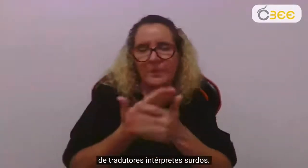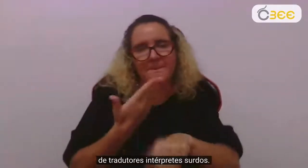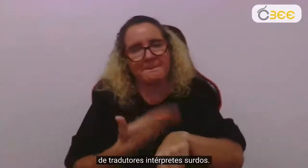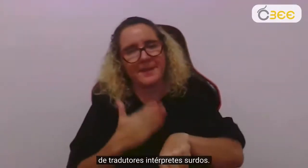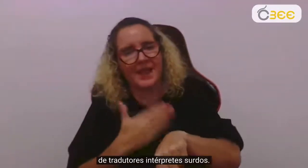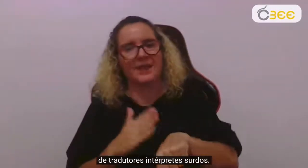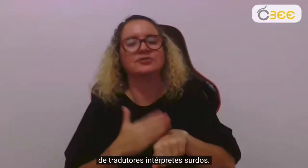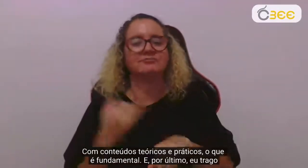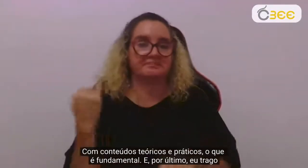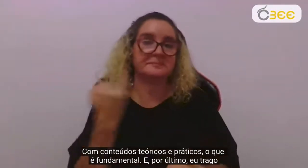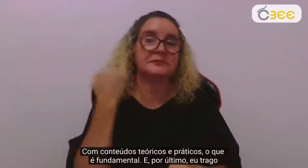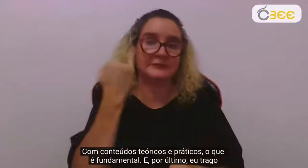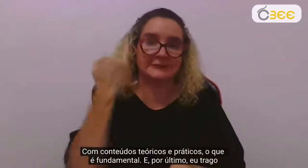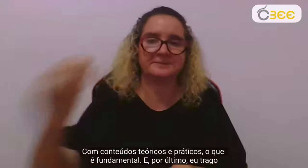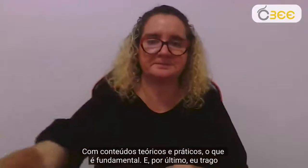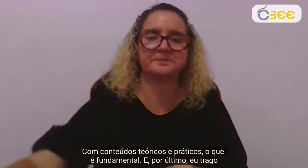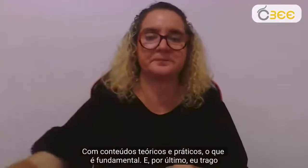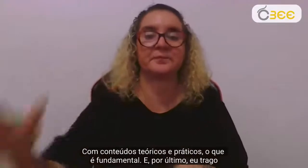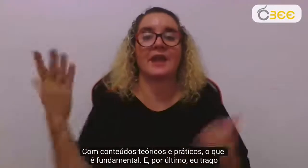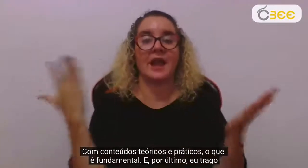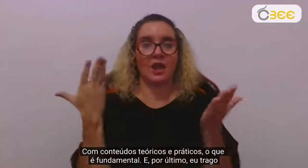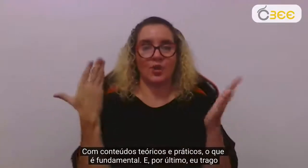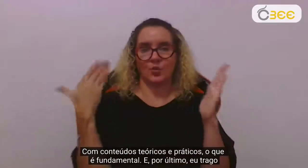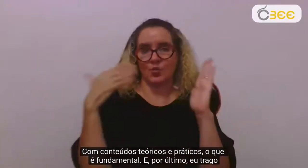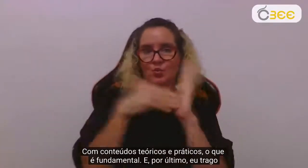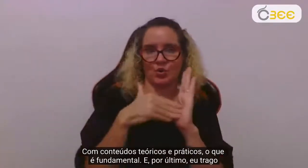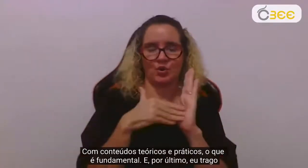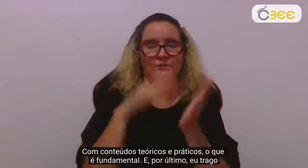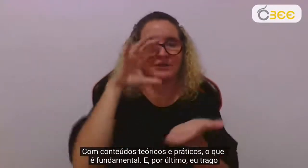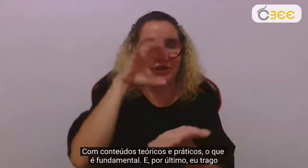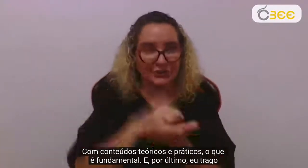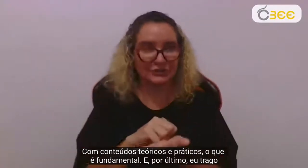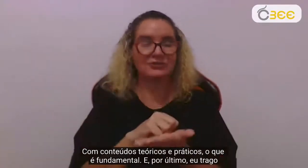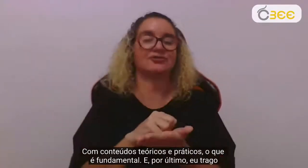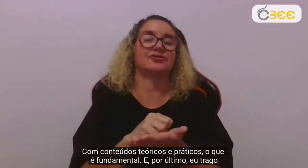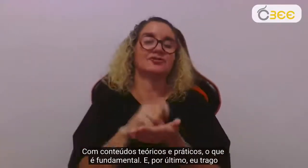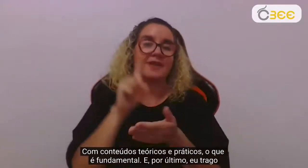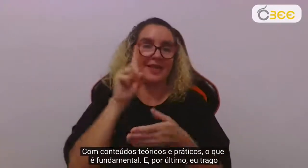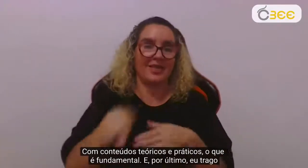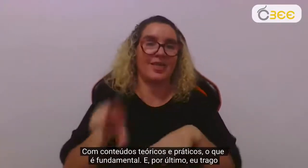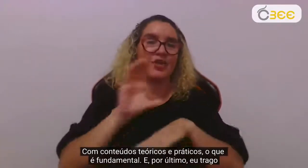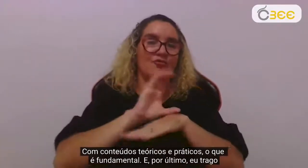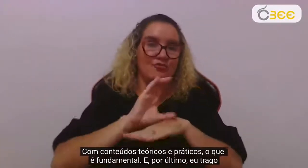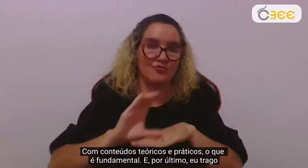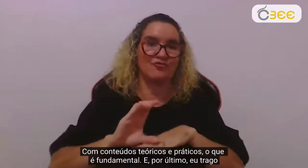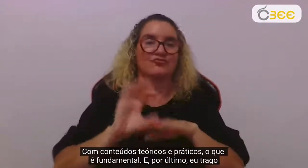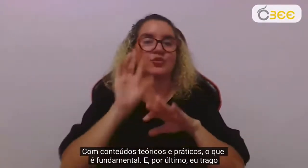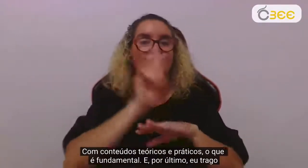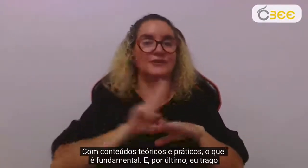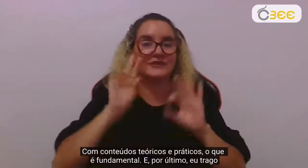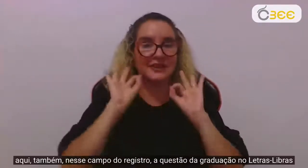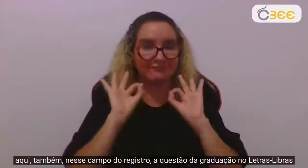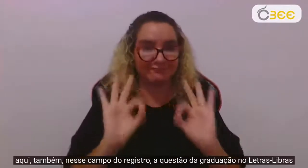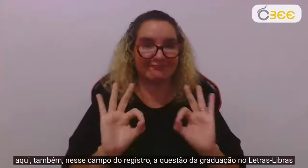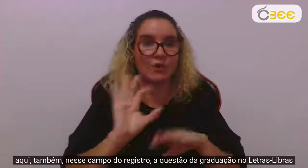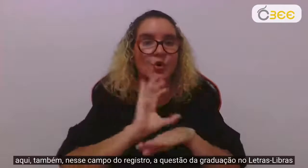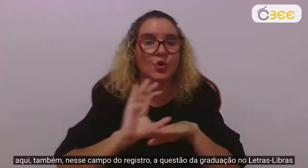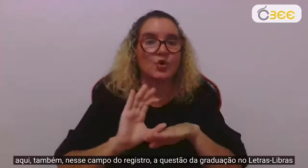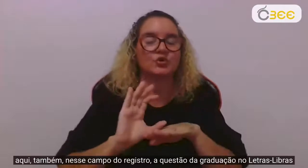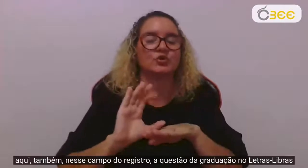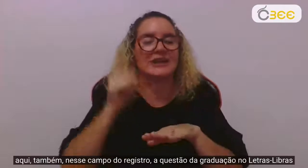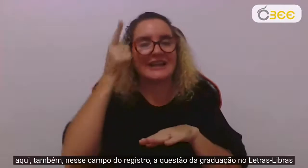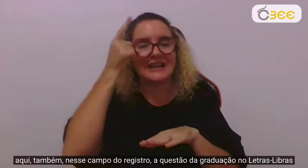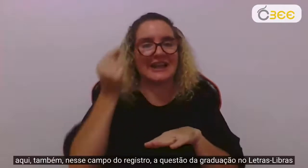surdos, com conteúdos teóricos e práticos, o que é fundamental. E por último, eu trago aqui também nesse campo